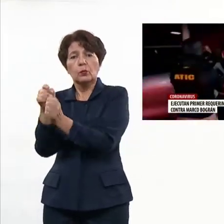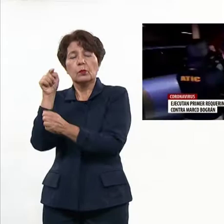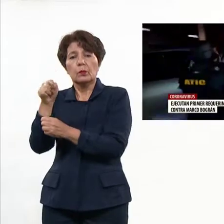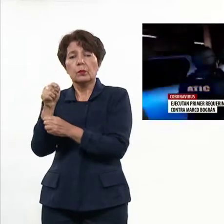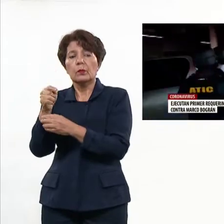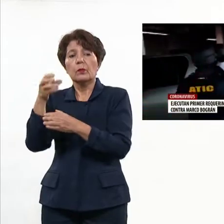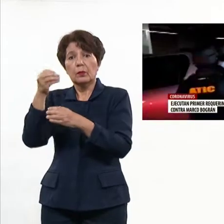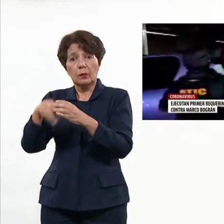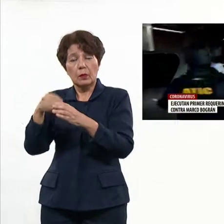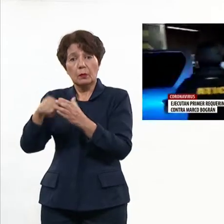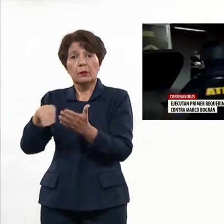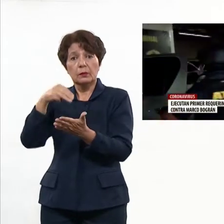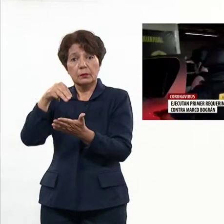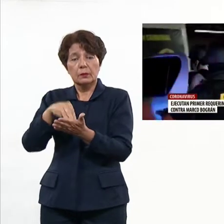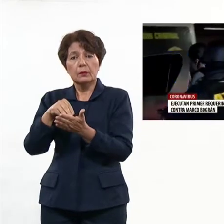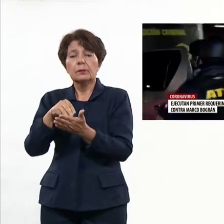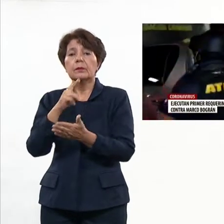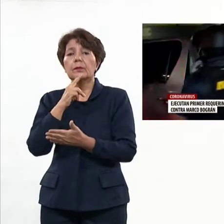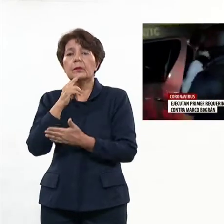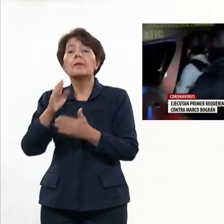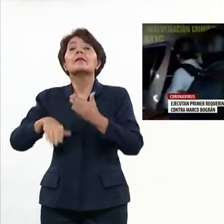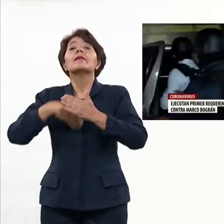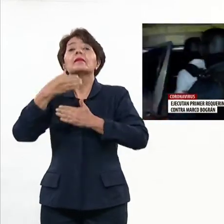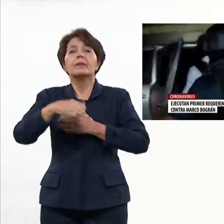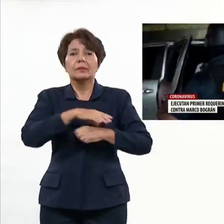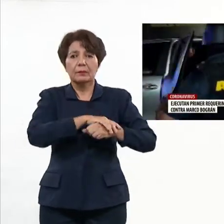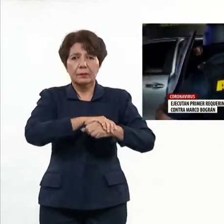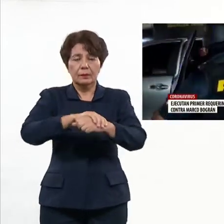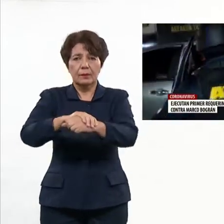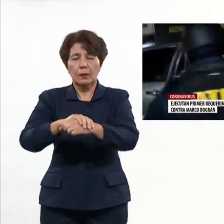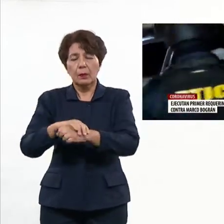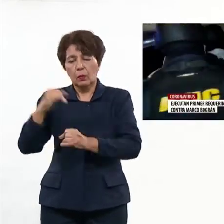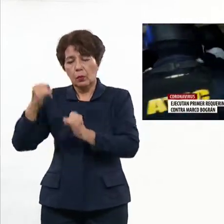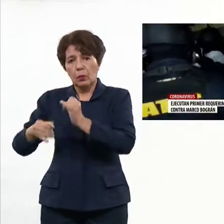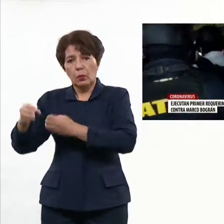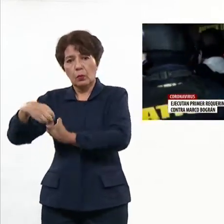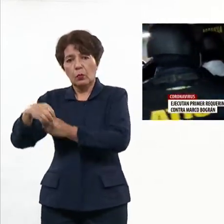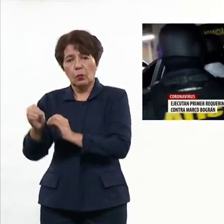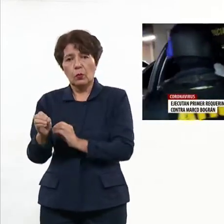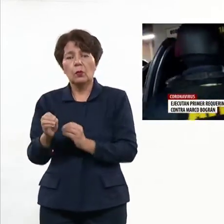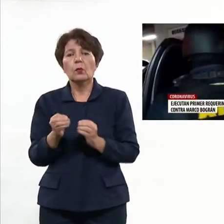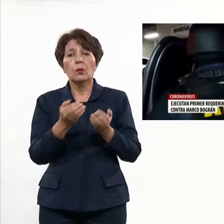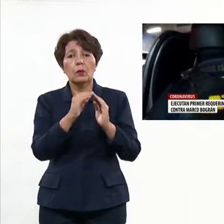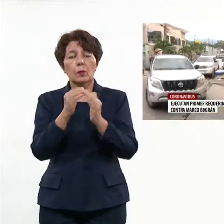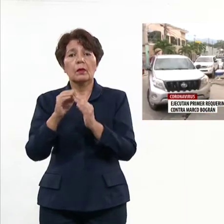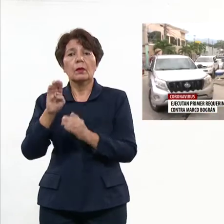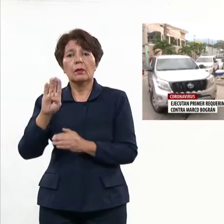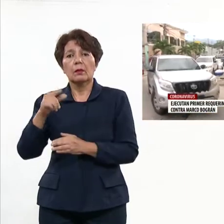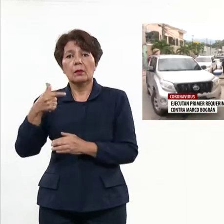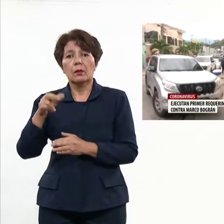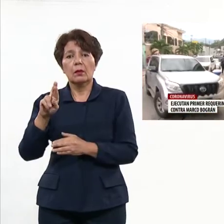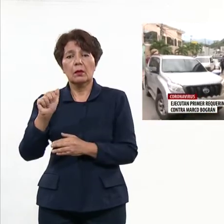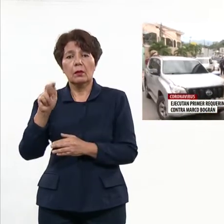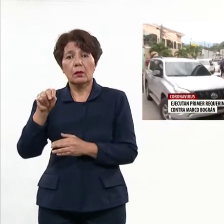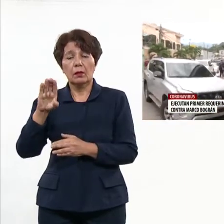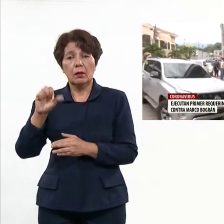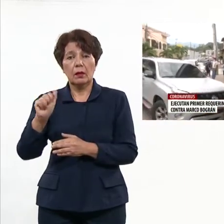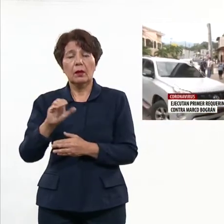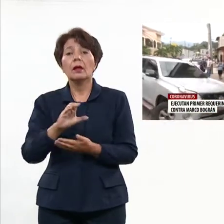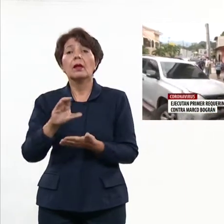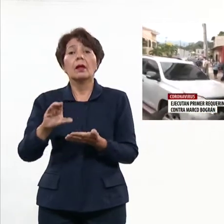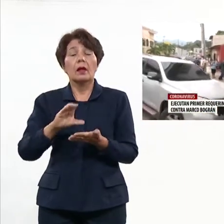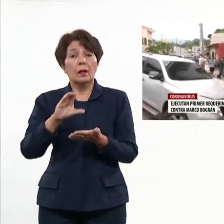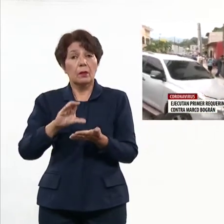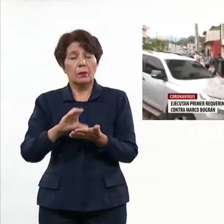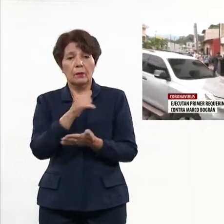banco central de honduras para luego ser presentado ante un juzgado en el barrio la granja en comayagüela el ex funcionario señalado